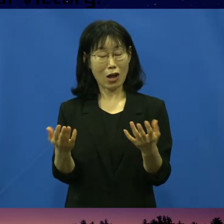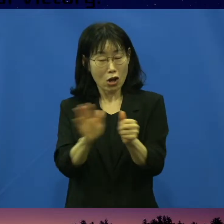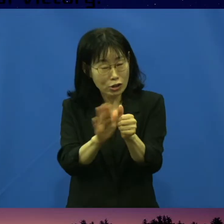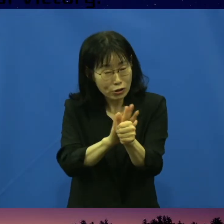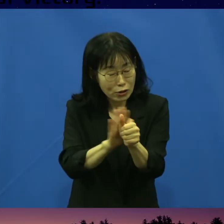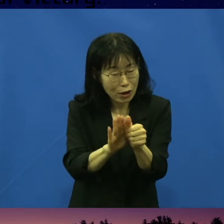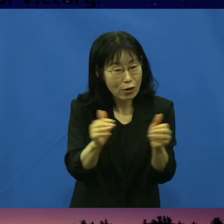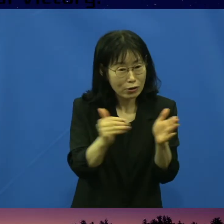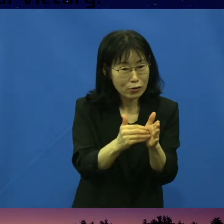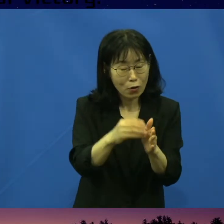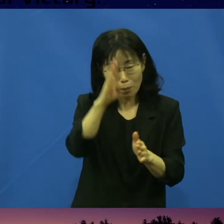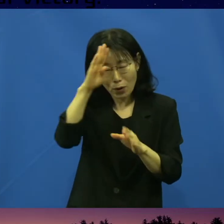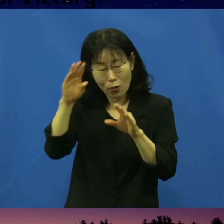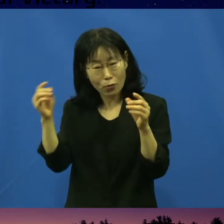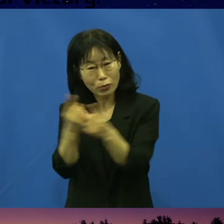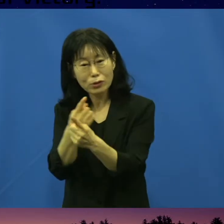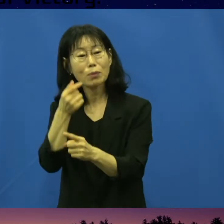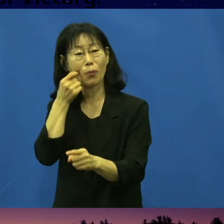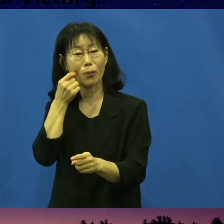뭐 의사 선생님이 막